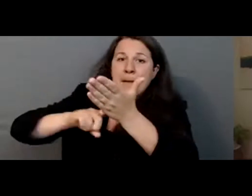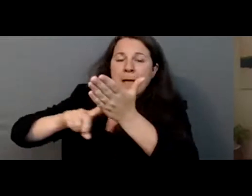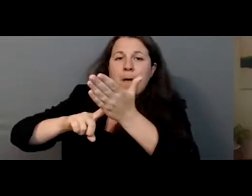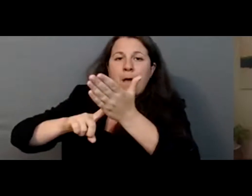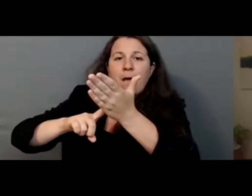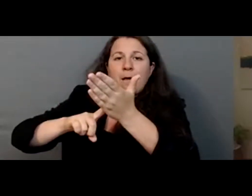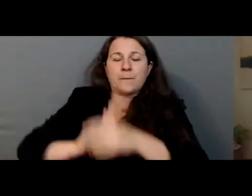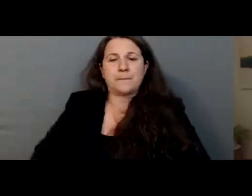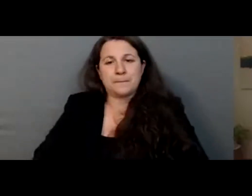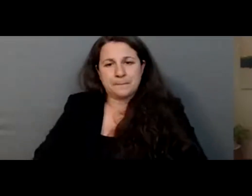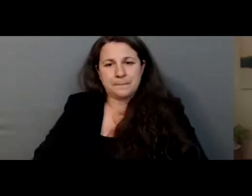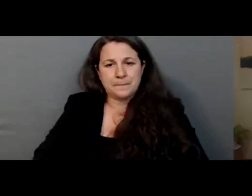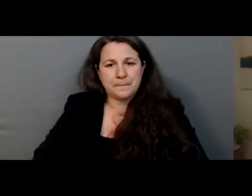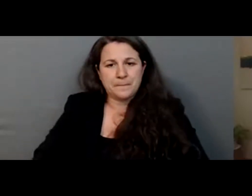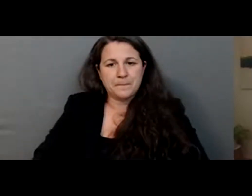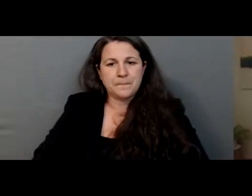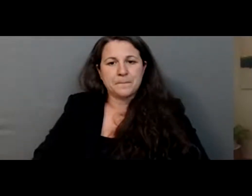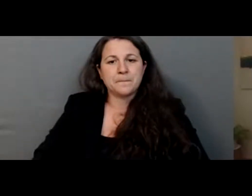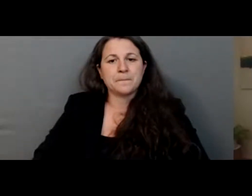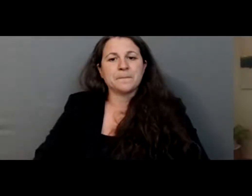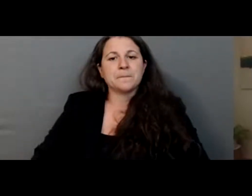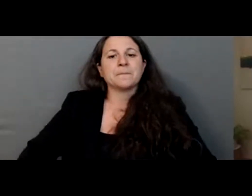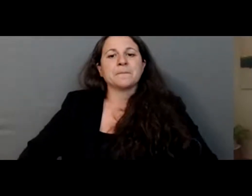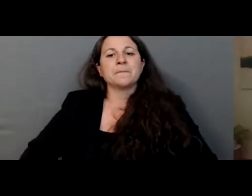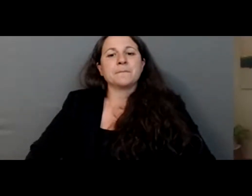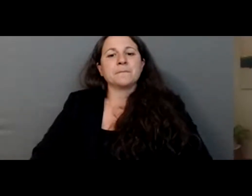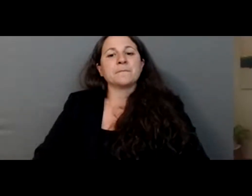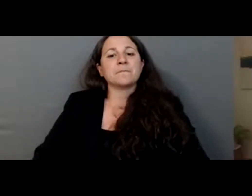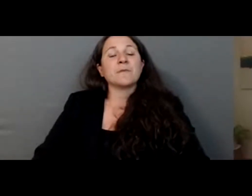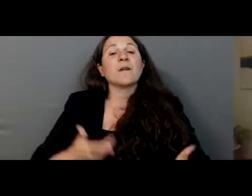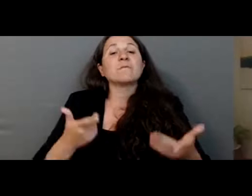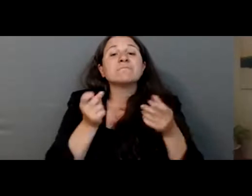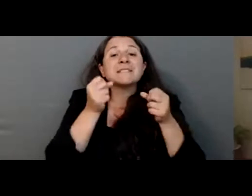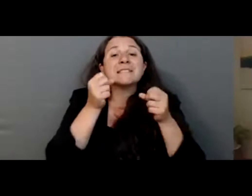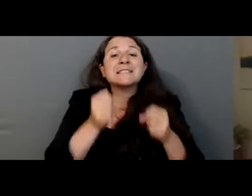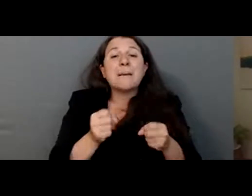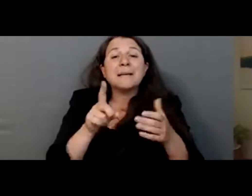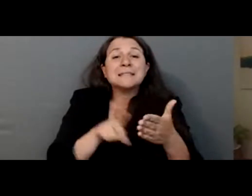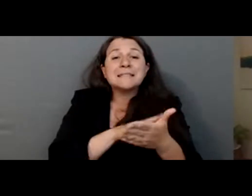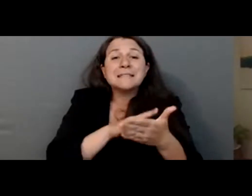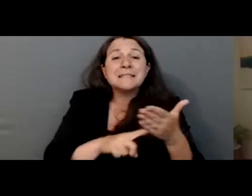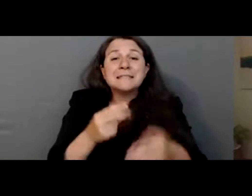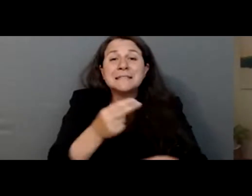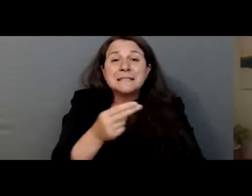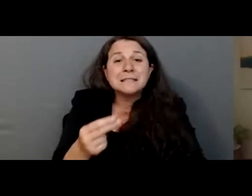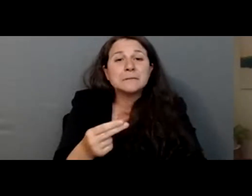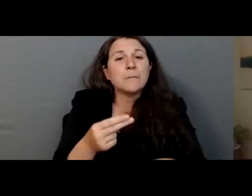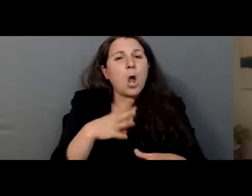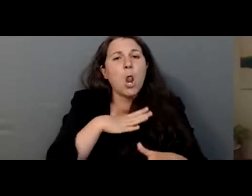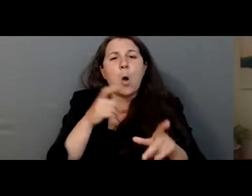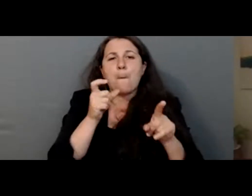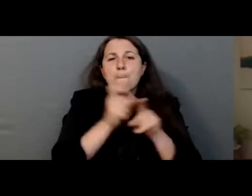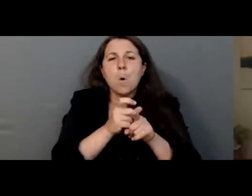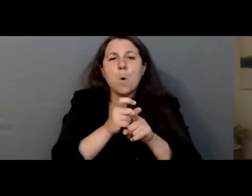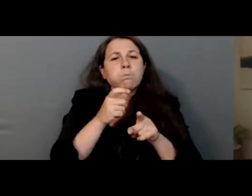du capacitisme? Bon, dans le milieu de la recherche, de plus en plus en français, des organismes comme le Réseau d'action des femmes handicapées du